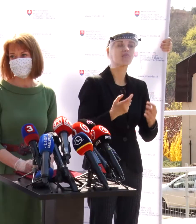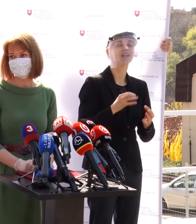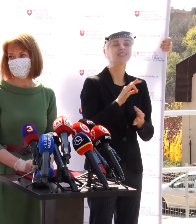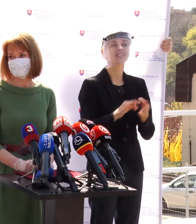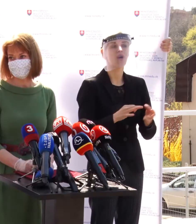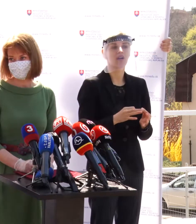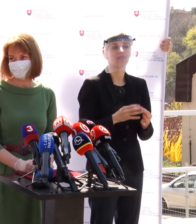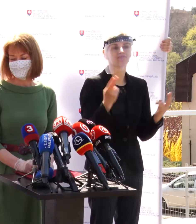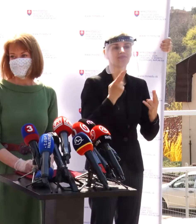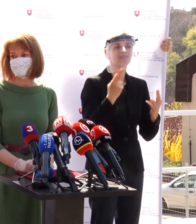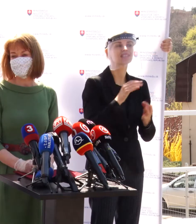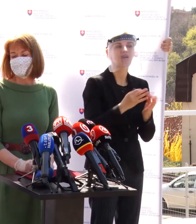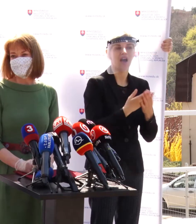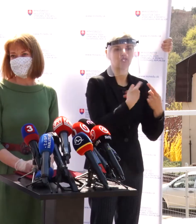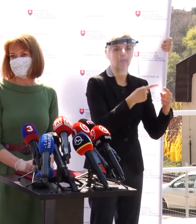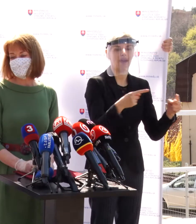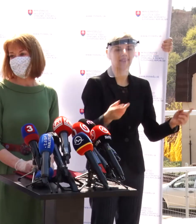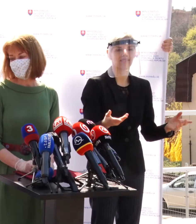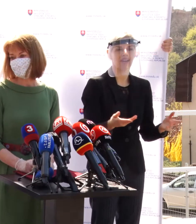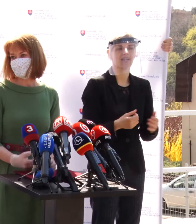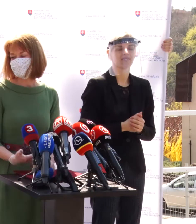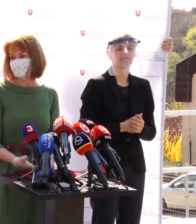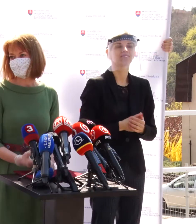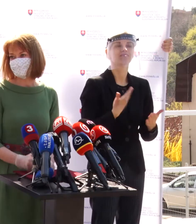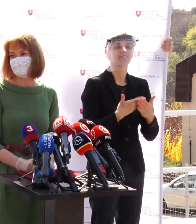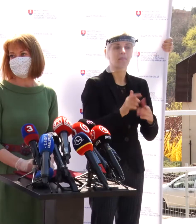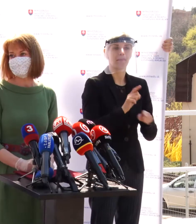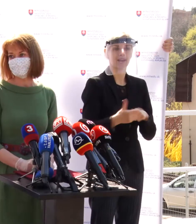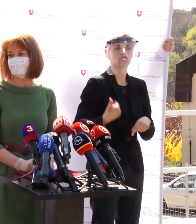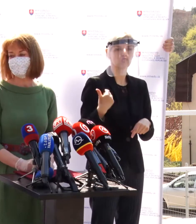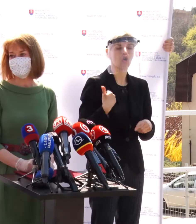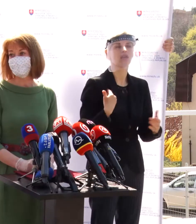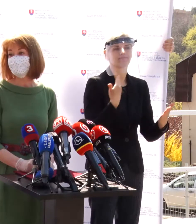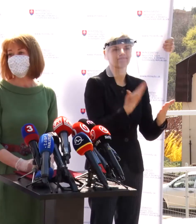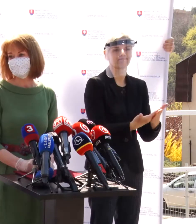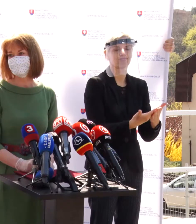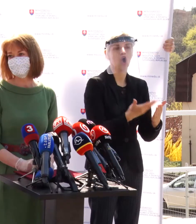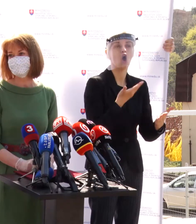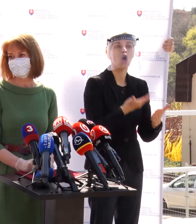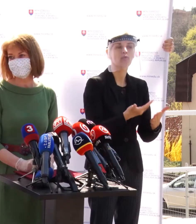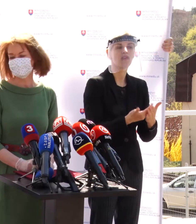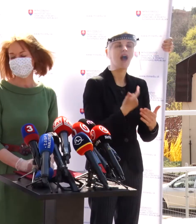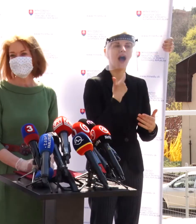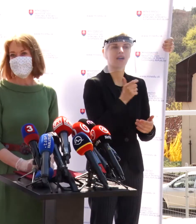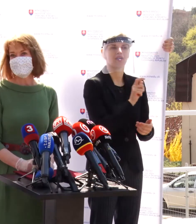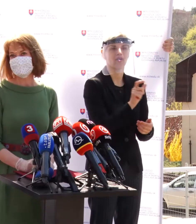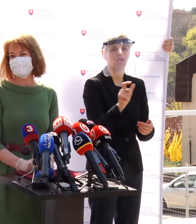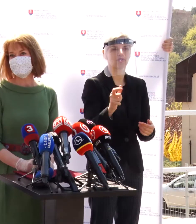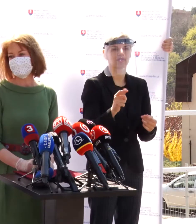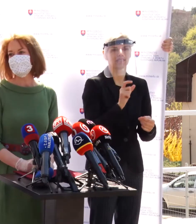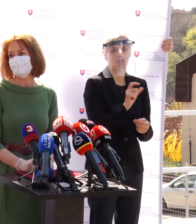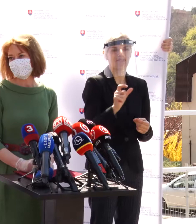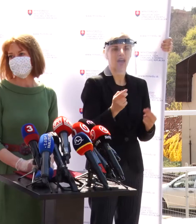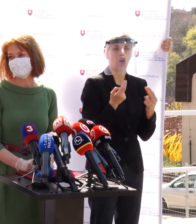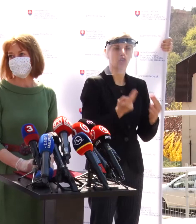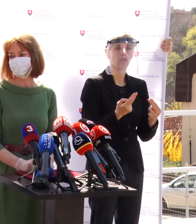mnohých rodinách je naozaj ťažká. Čiže pre školy poskytneme v tejto oblasti aj odporúčania, ako to slovné hodnotenie realizovať a zdôrazňujem,